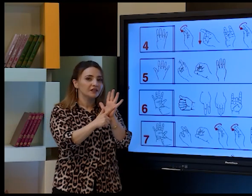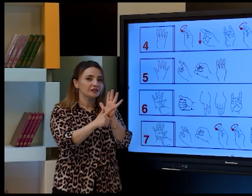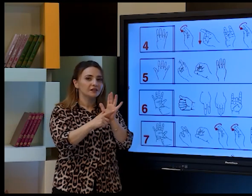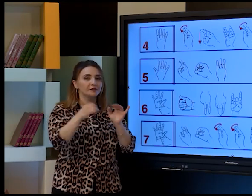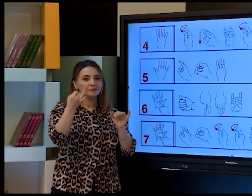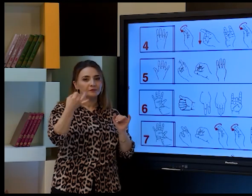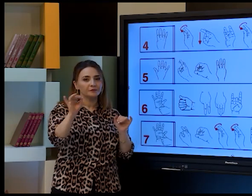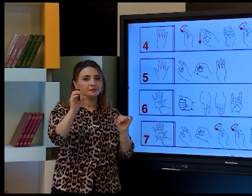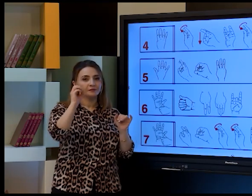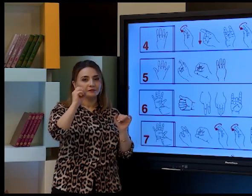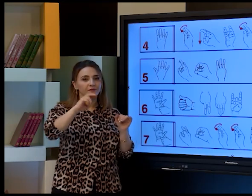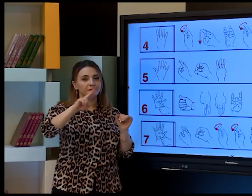7